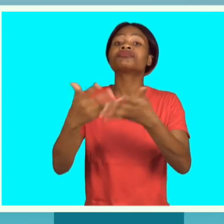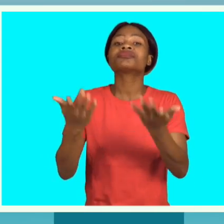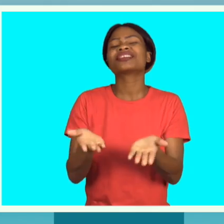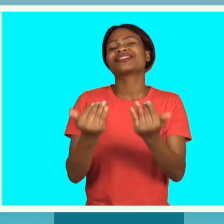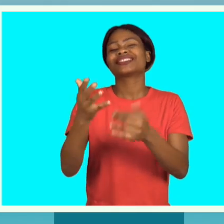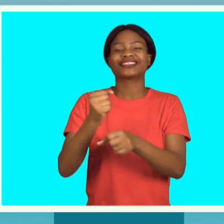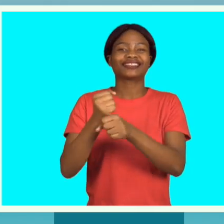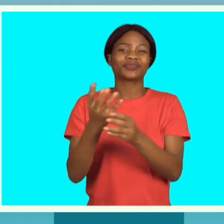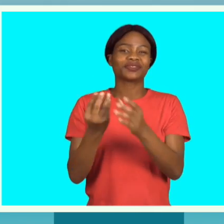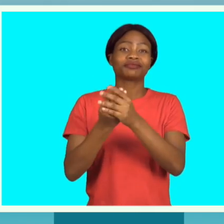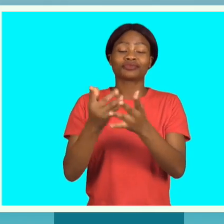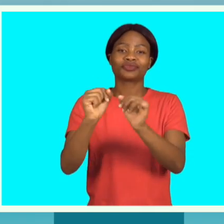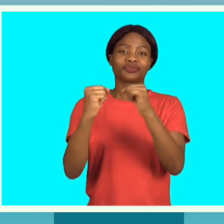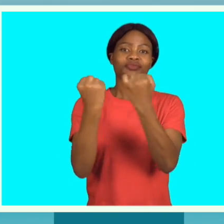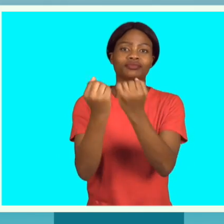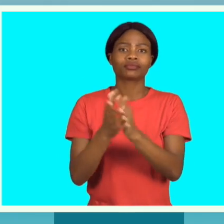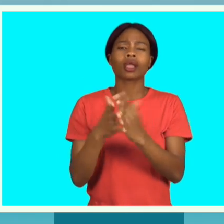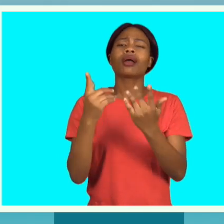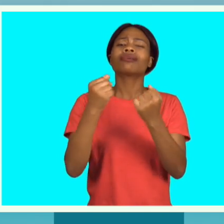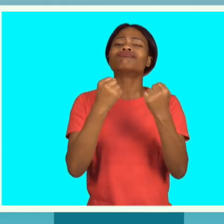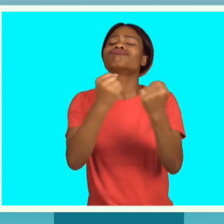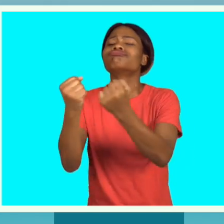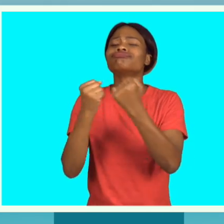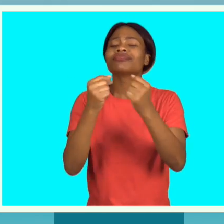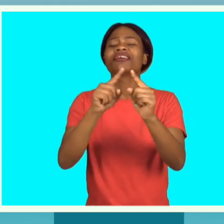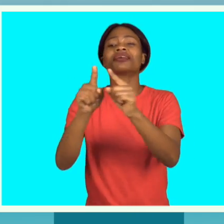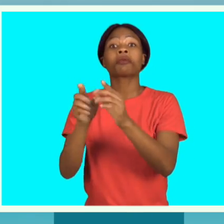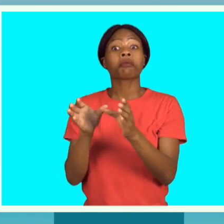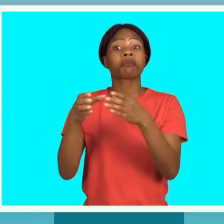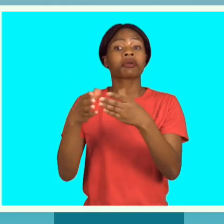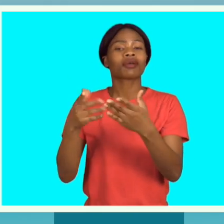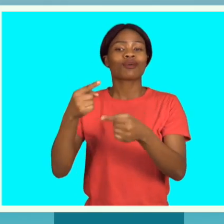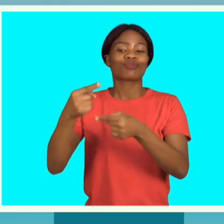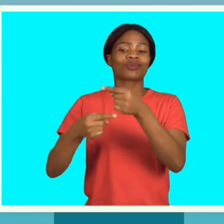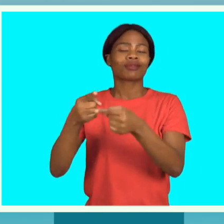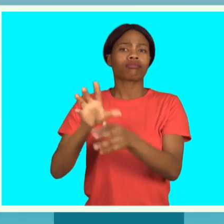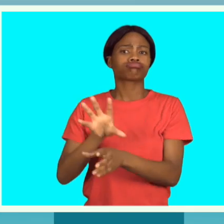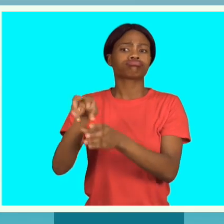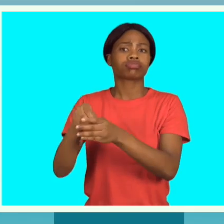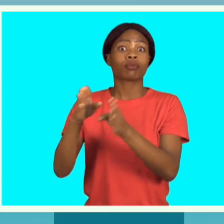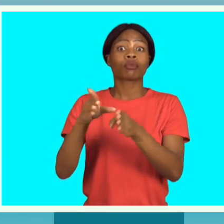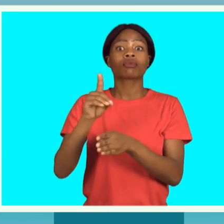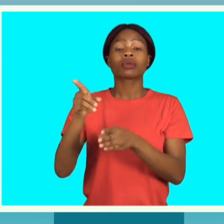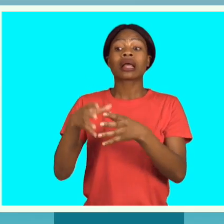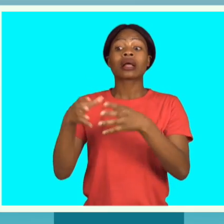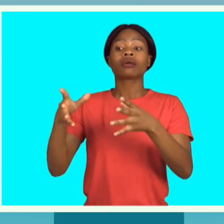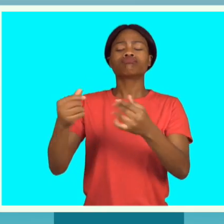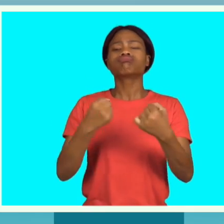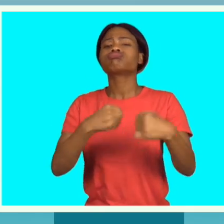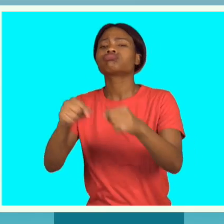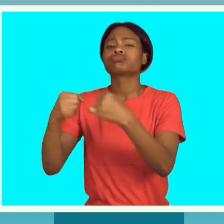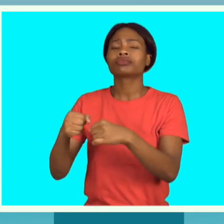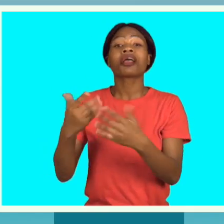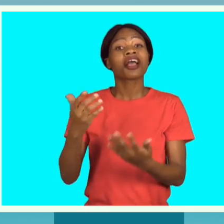bem como a deslocação das várias equipas que fazem parte do projeto, o que vai concorrer para a maior inclusão de pessoas com